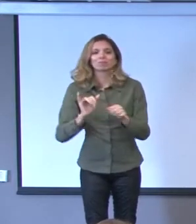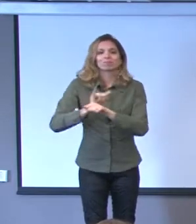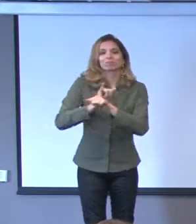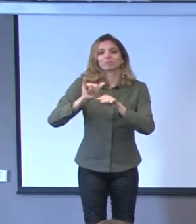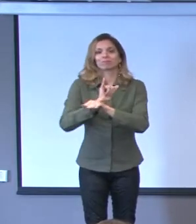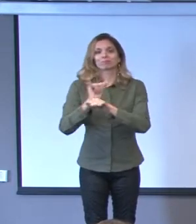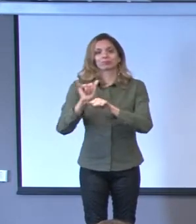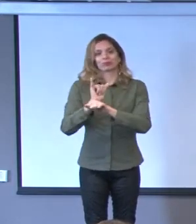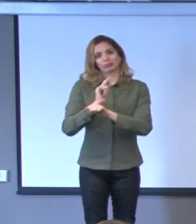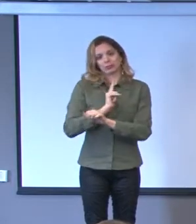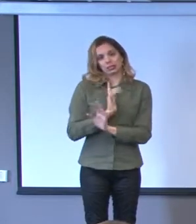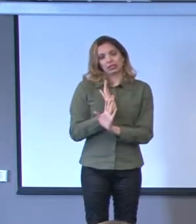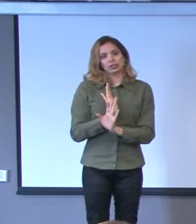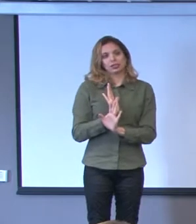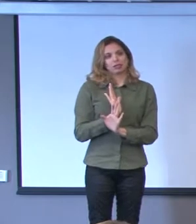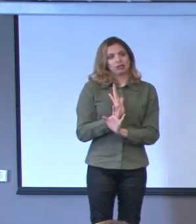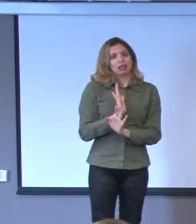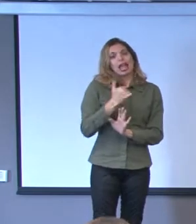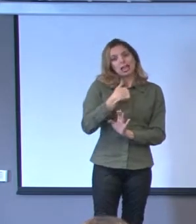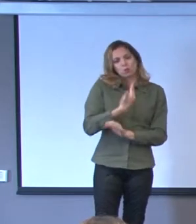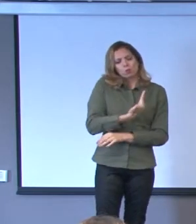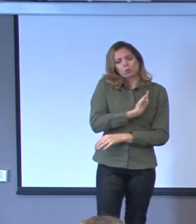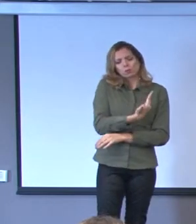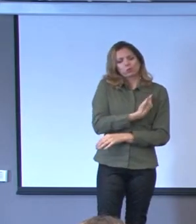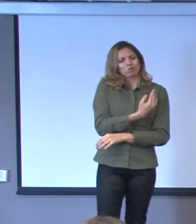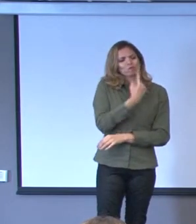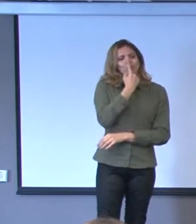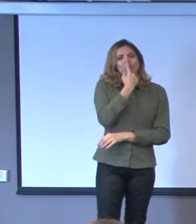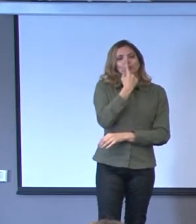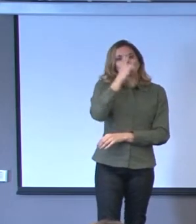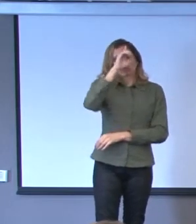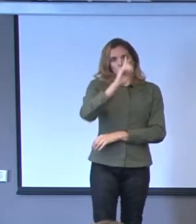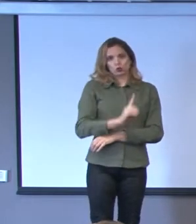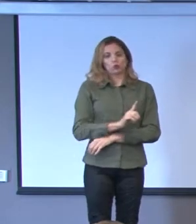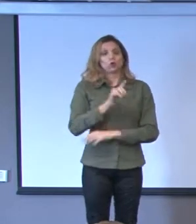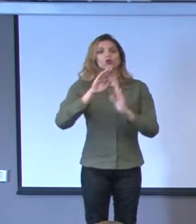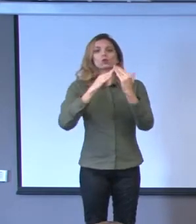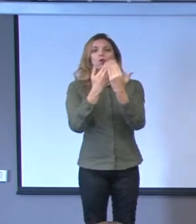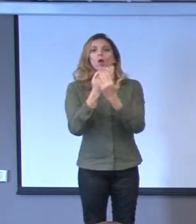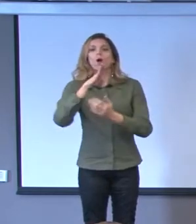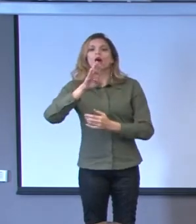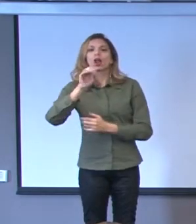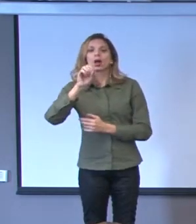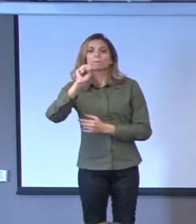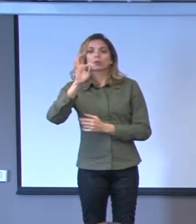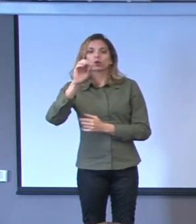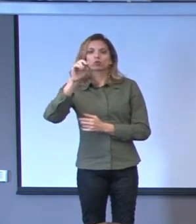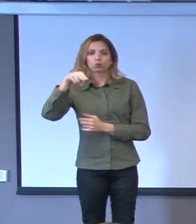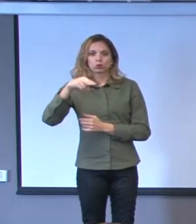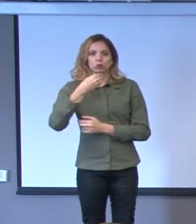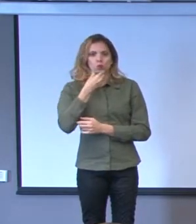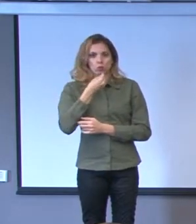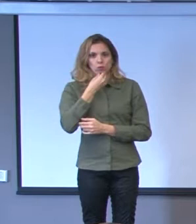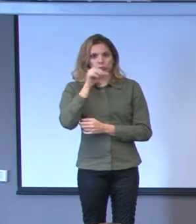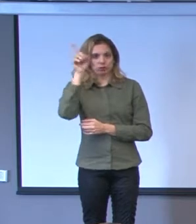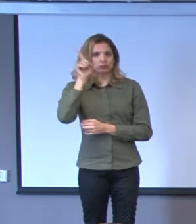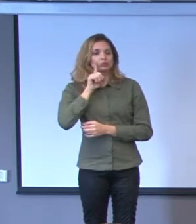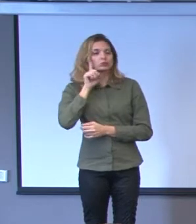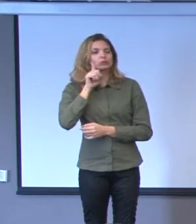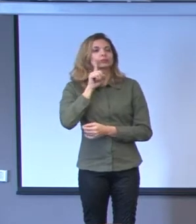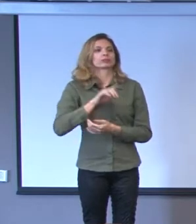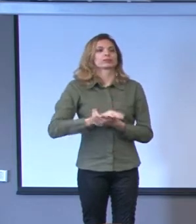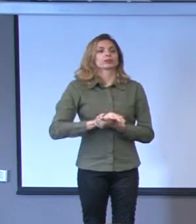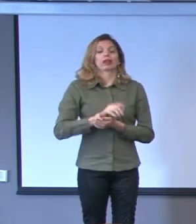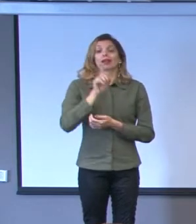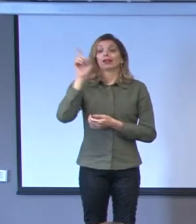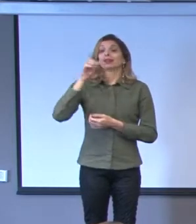Eu acabei ficando muito amigo de um diretor de uma escola em Boston chamado Bill Henderson. Esse diretor,